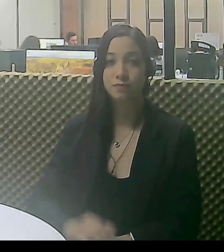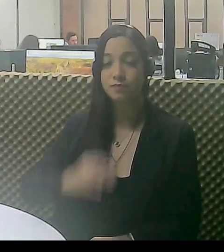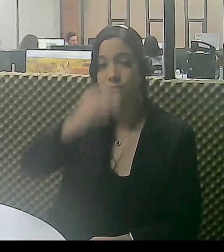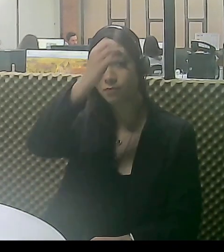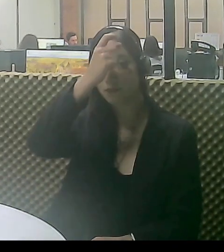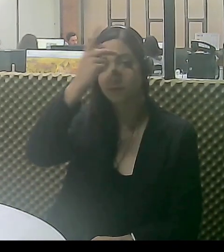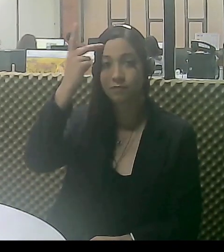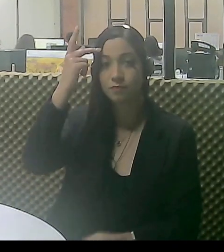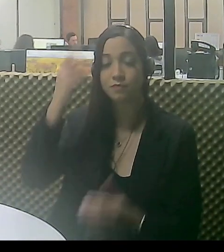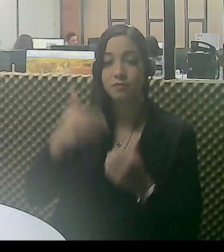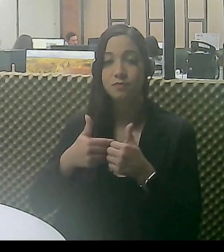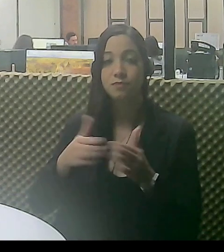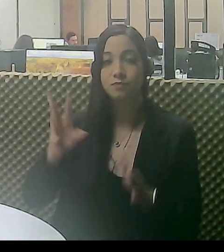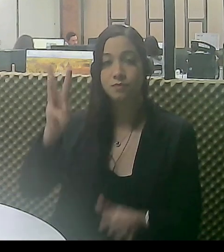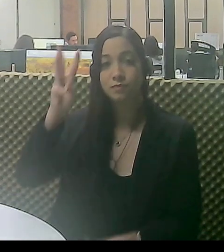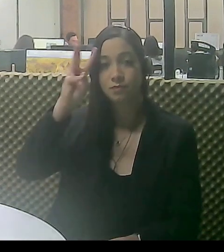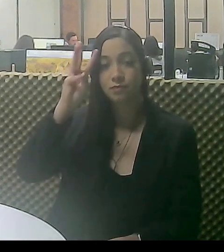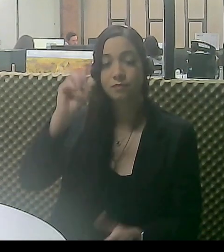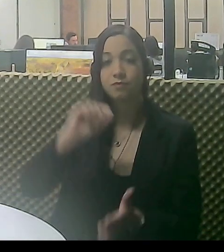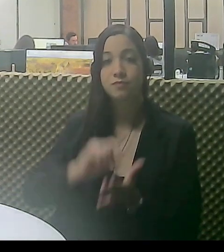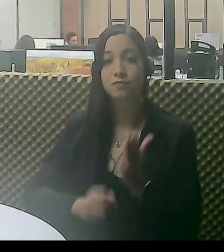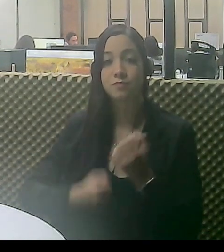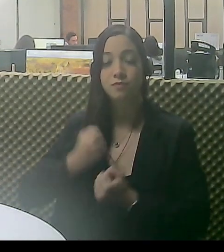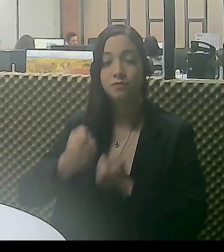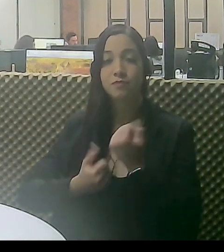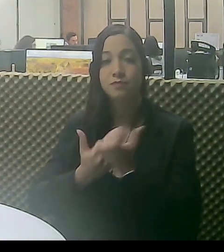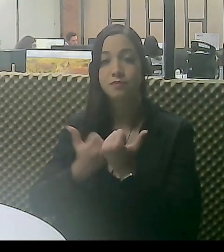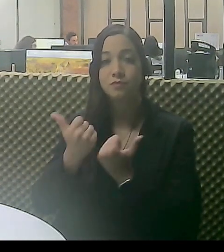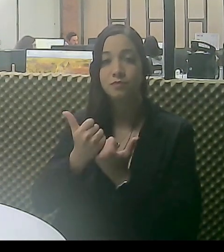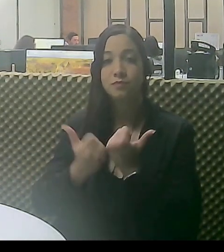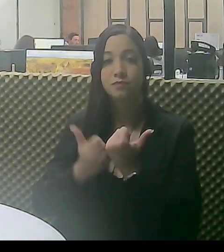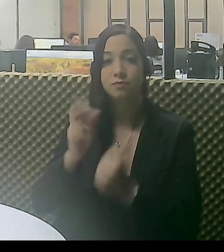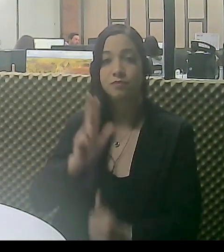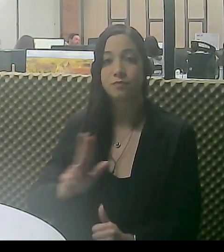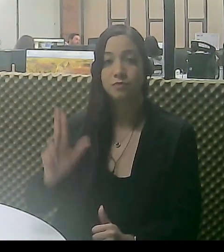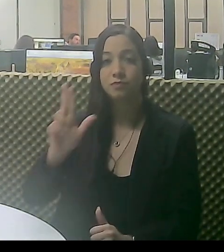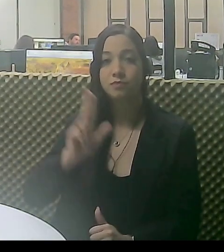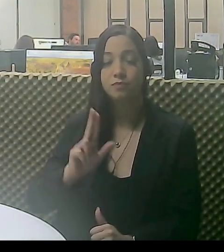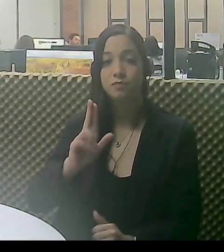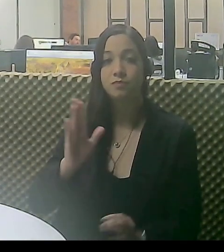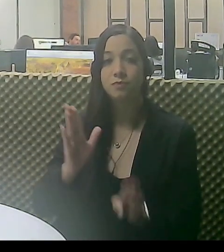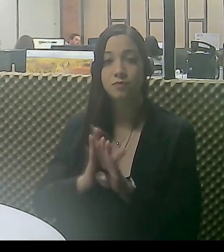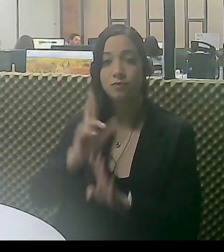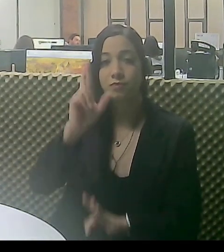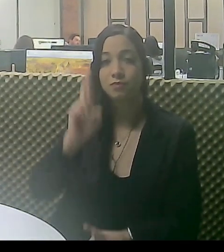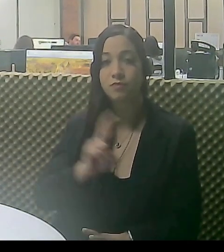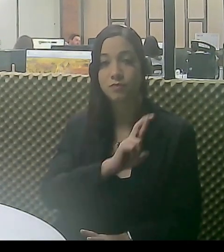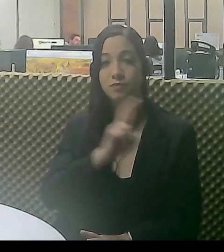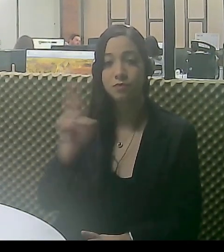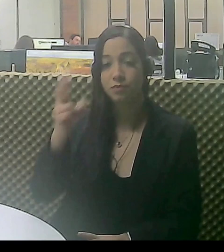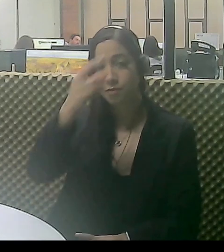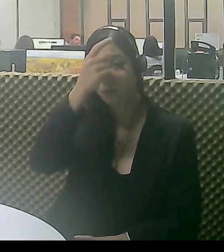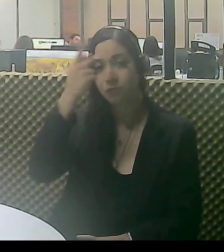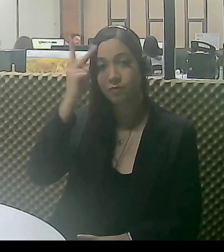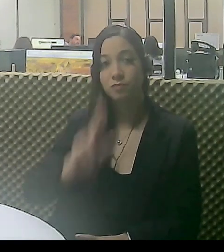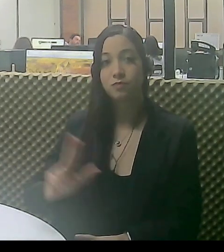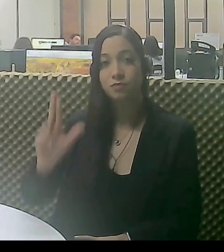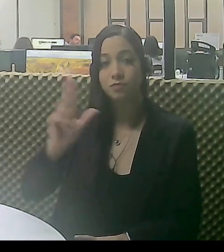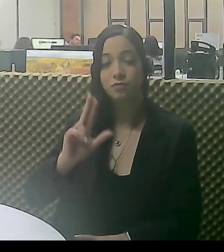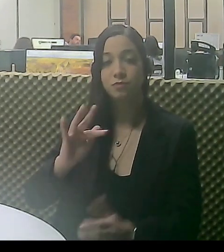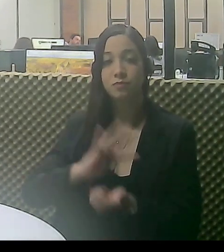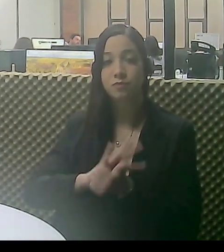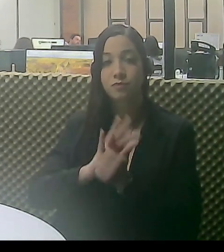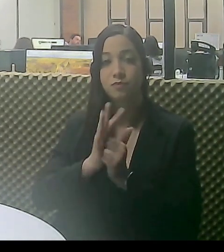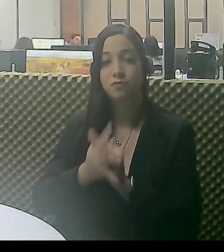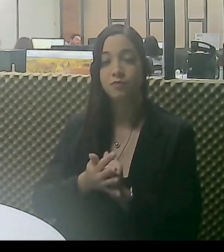Prefeitura abre nesta terça inscrições para a corrida de revezamento Uberlândia-Romaria. A Prefeitura de Uberlândia, por meio da